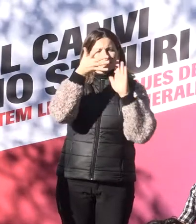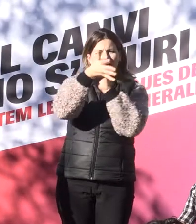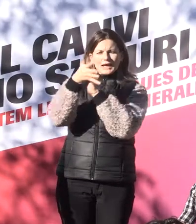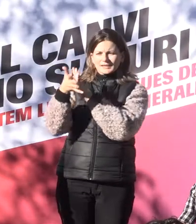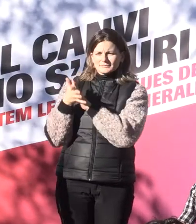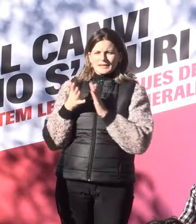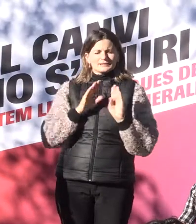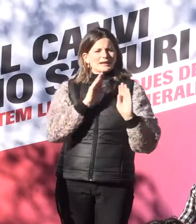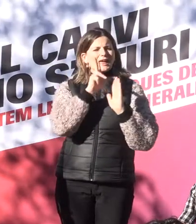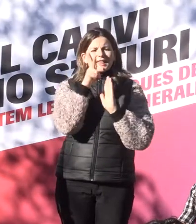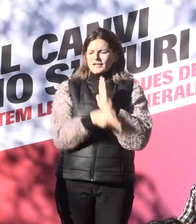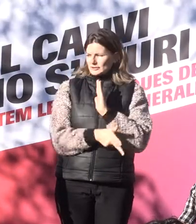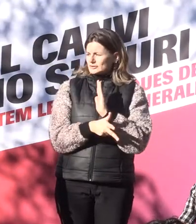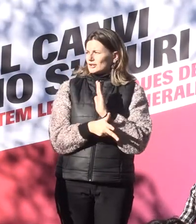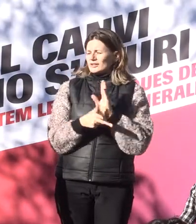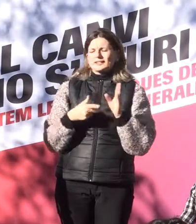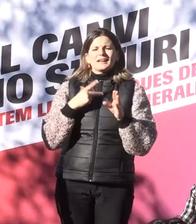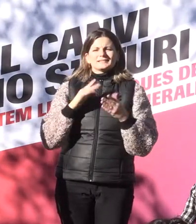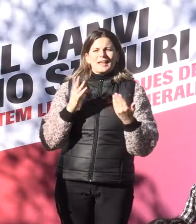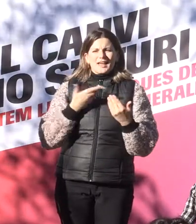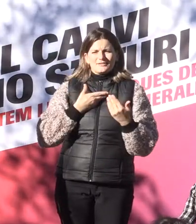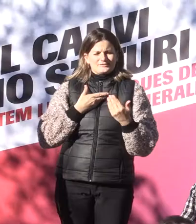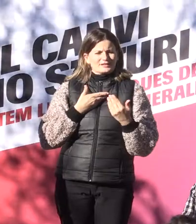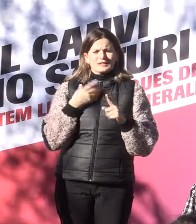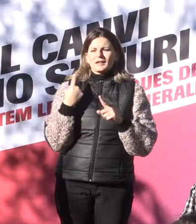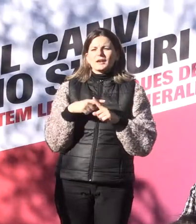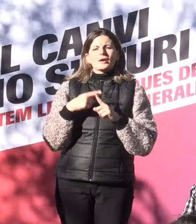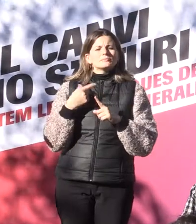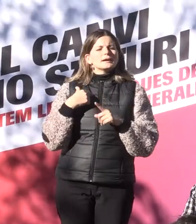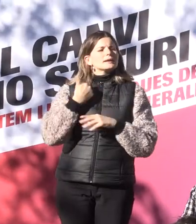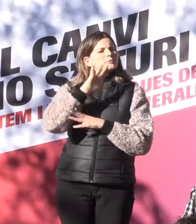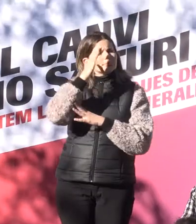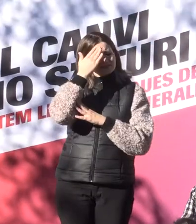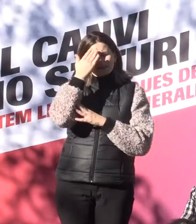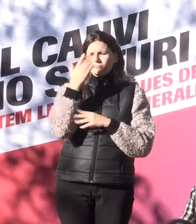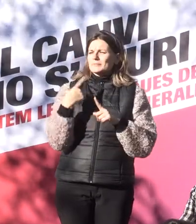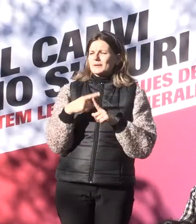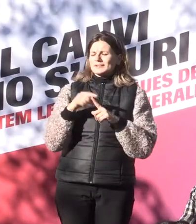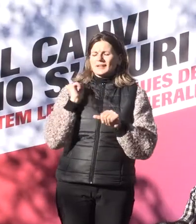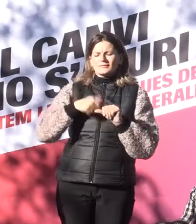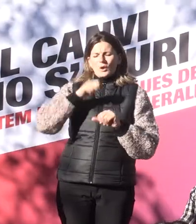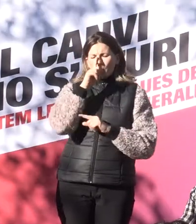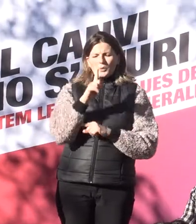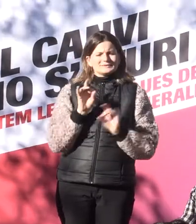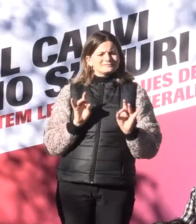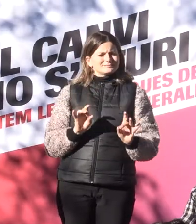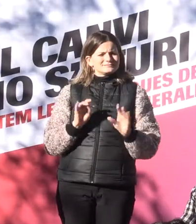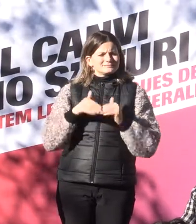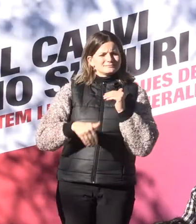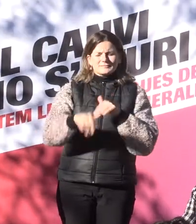poco de la historia que se está viviendo por qué sobre todo porque viene un año crucial en méxico que son